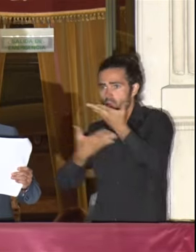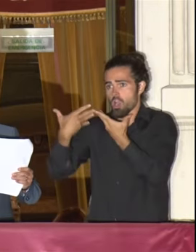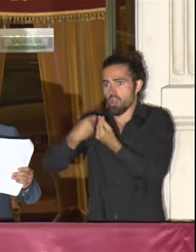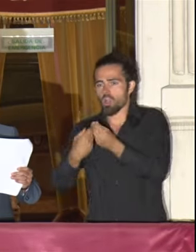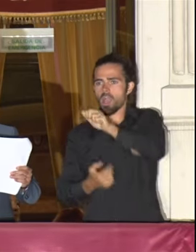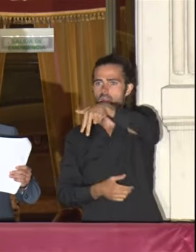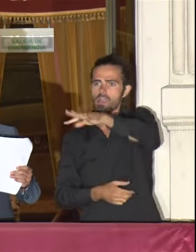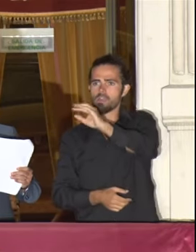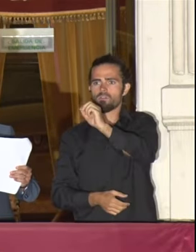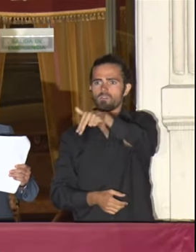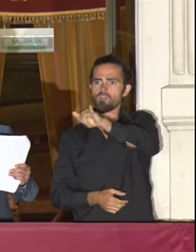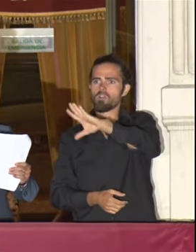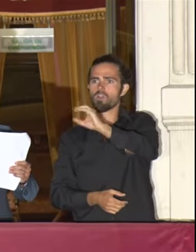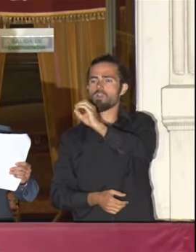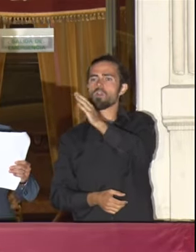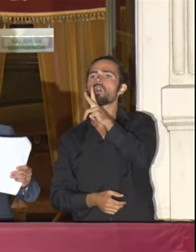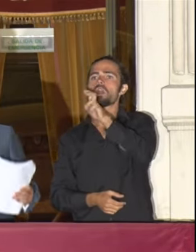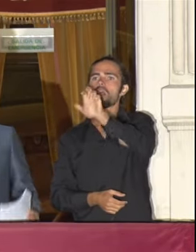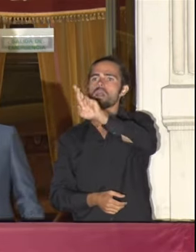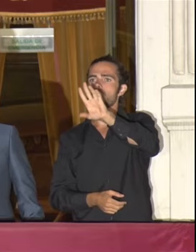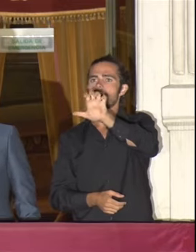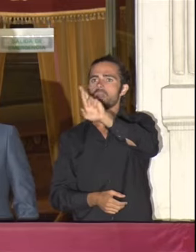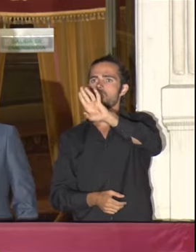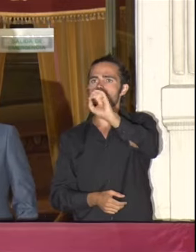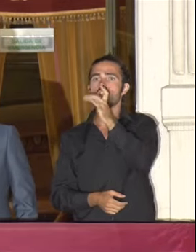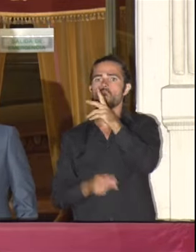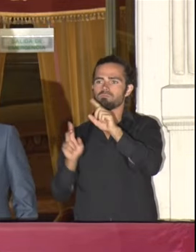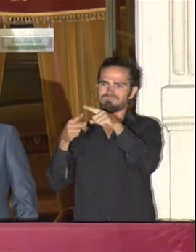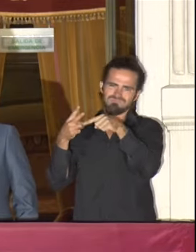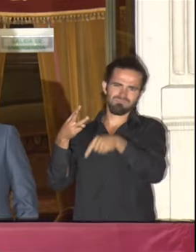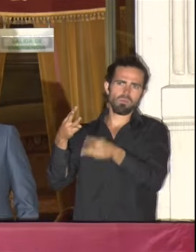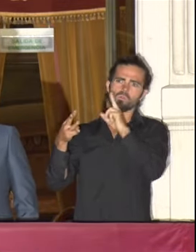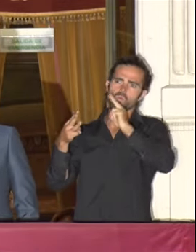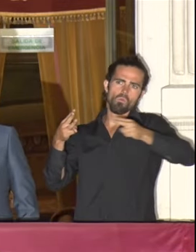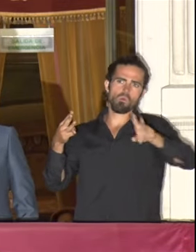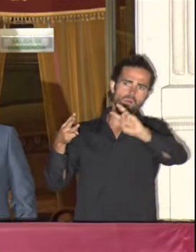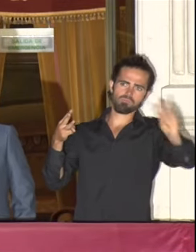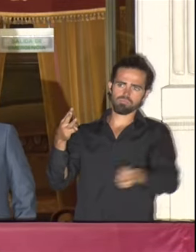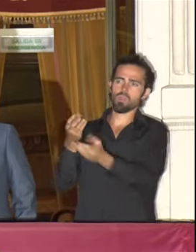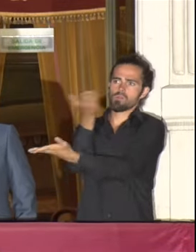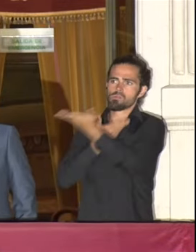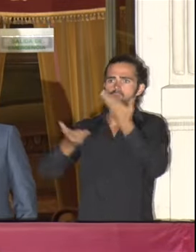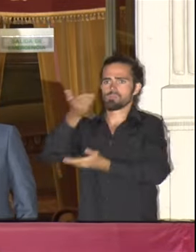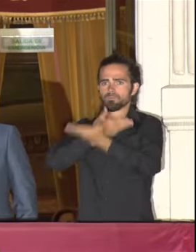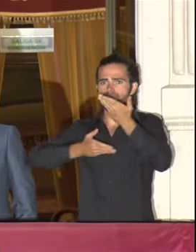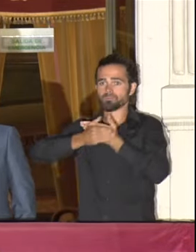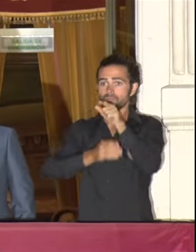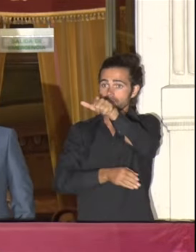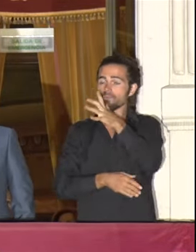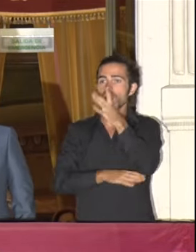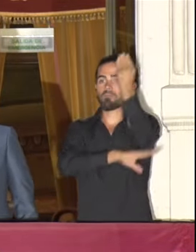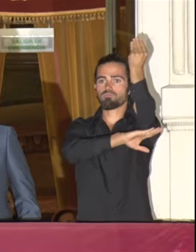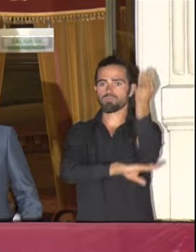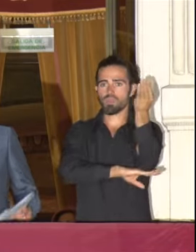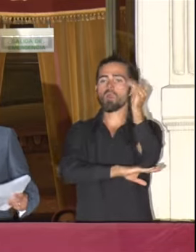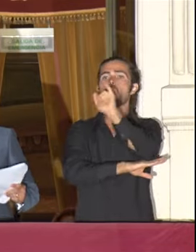amigo, y Alonso Garrido, padre del alcalde Juan Garrido, que es el que impulsó que se pusiera el monumento al cuchillero que está